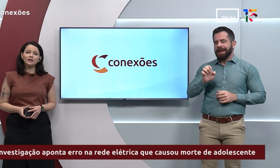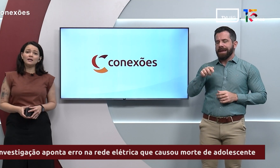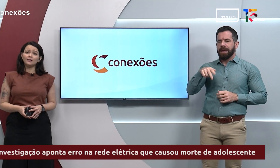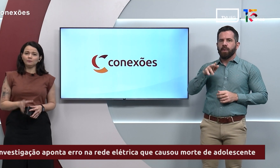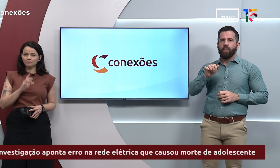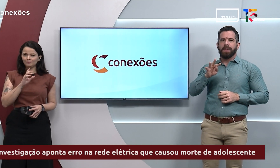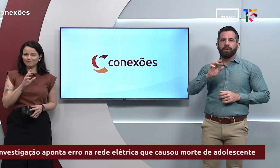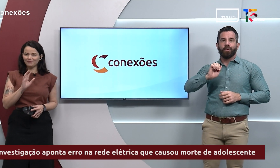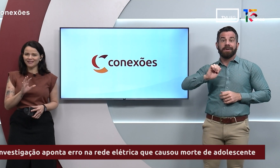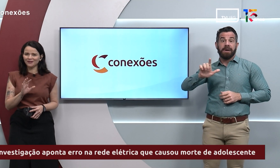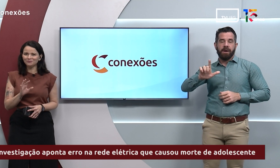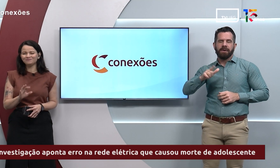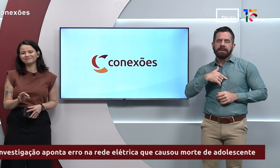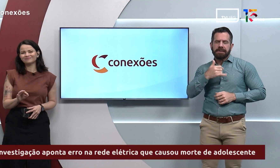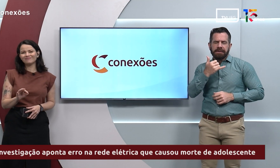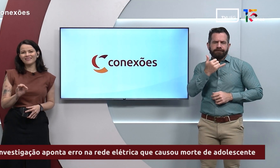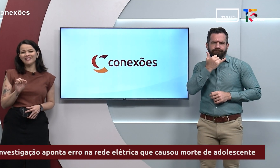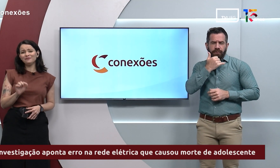Equatorial,